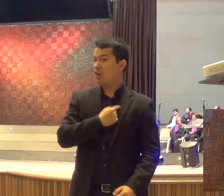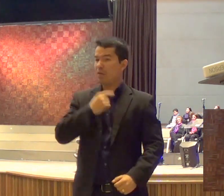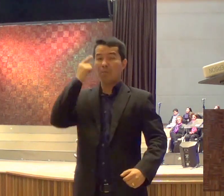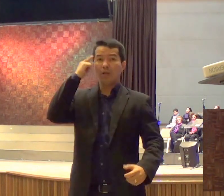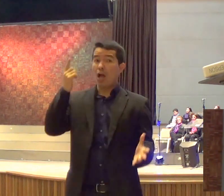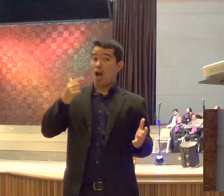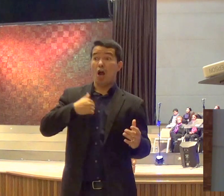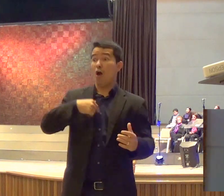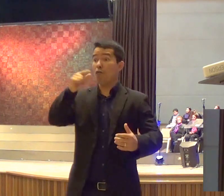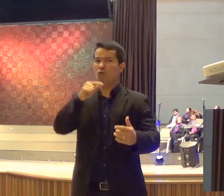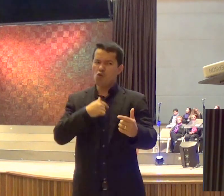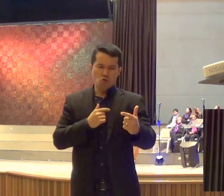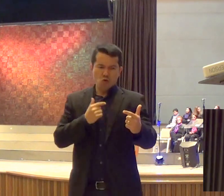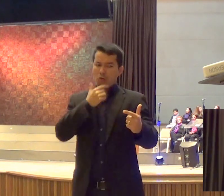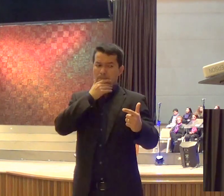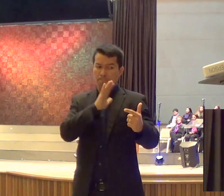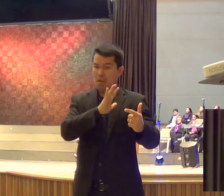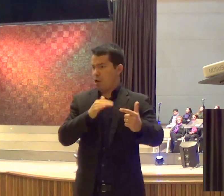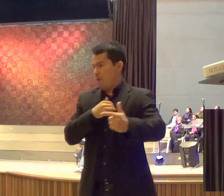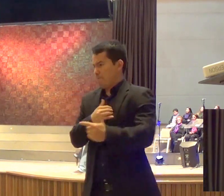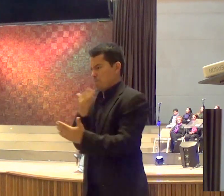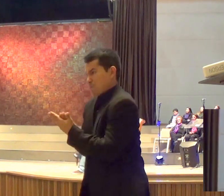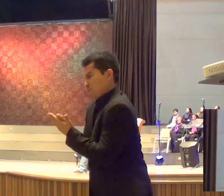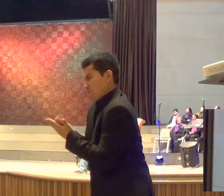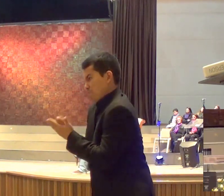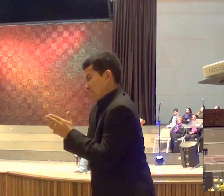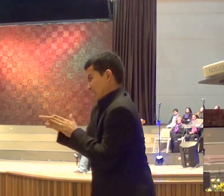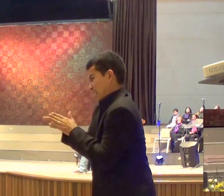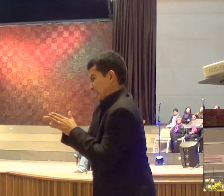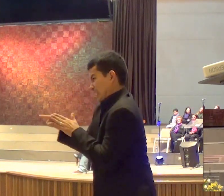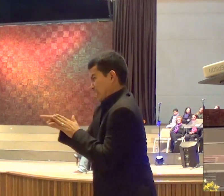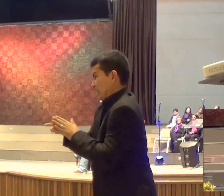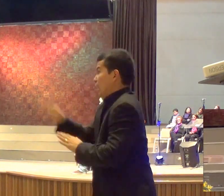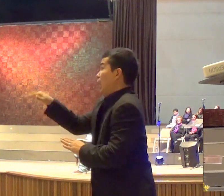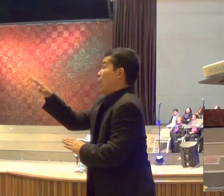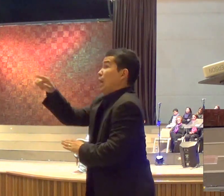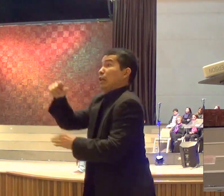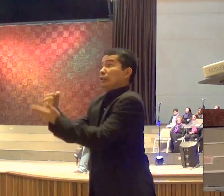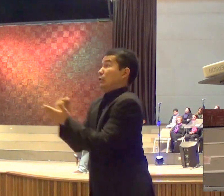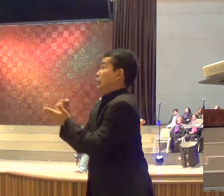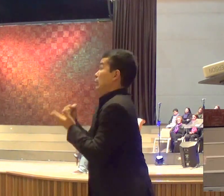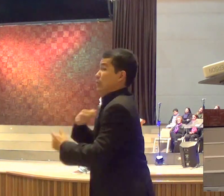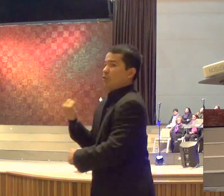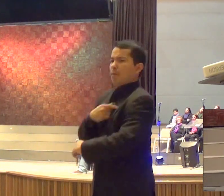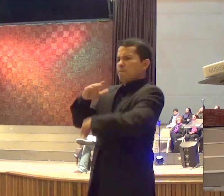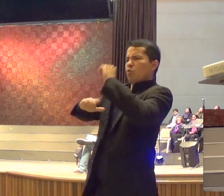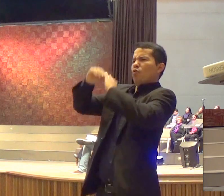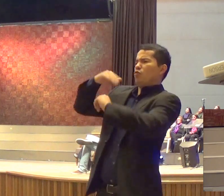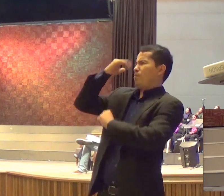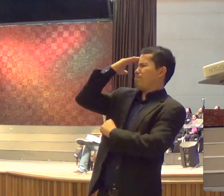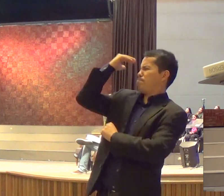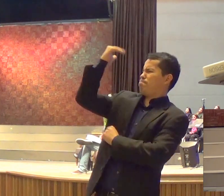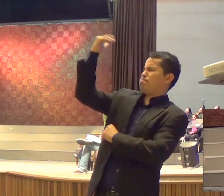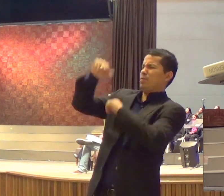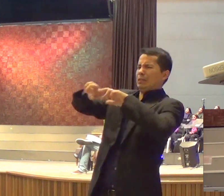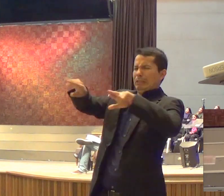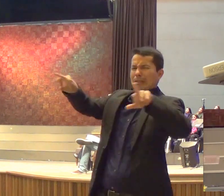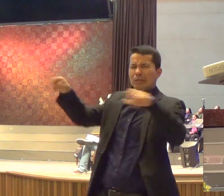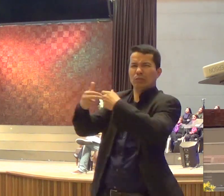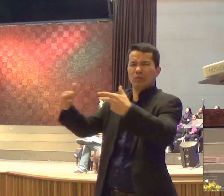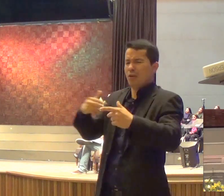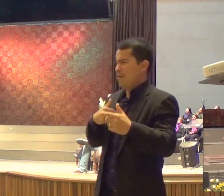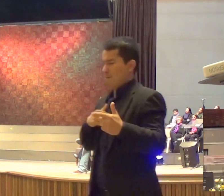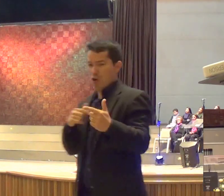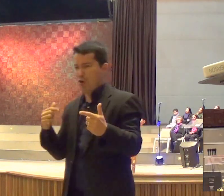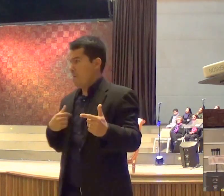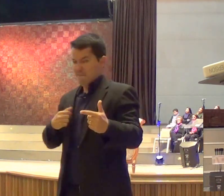a melhor resposta a gente busca a partir das nossas habilidades das nossas capacidades daquilo que nós sabemos